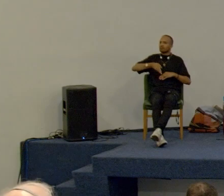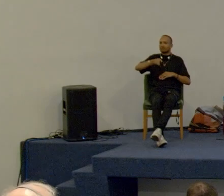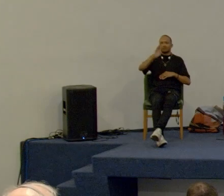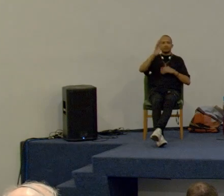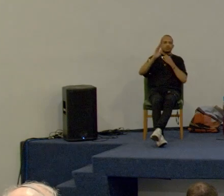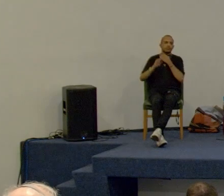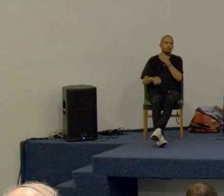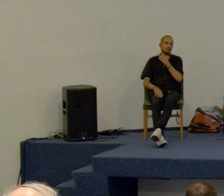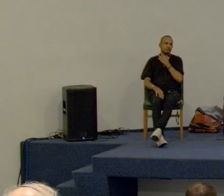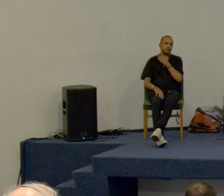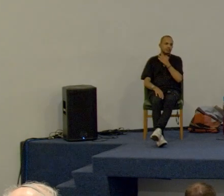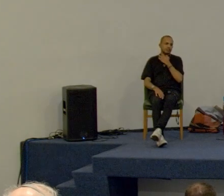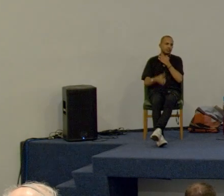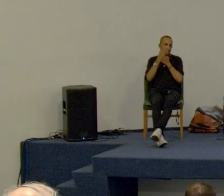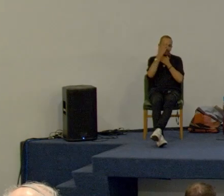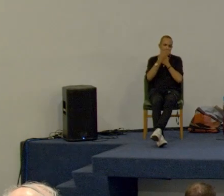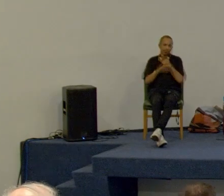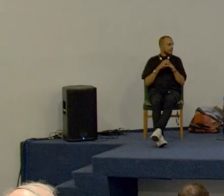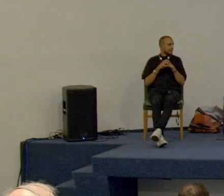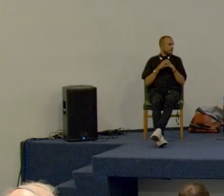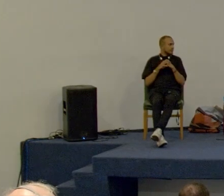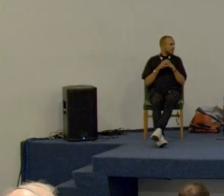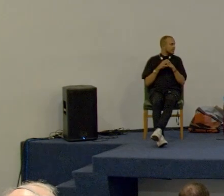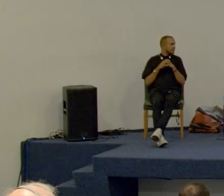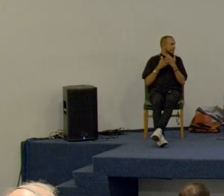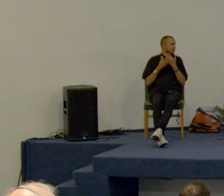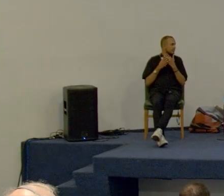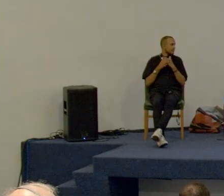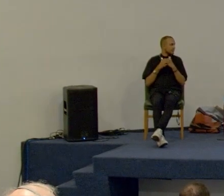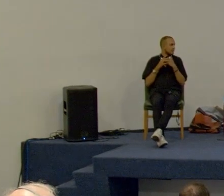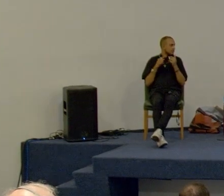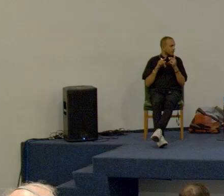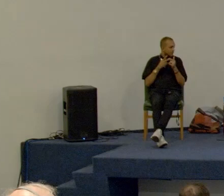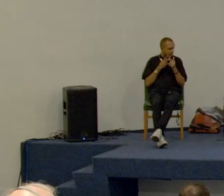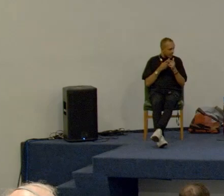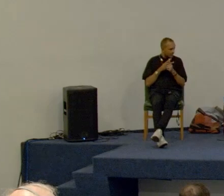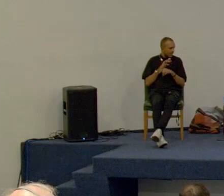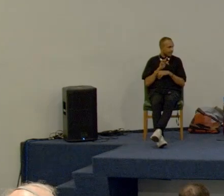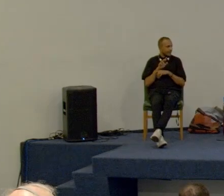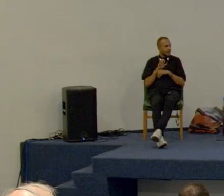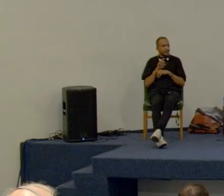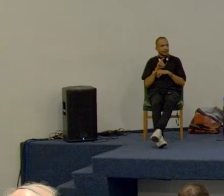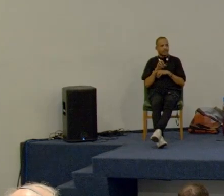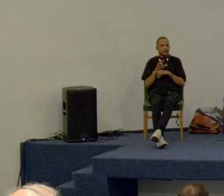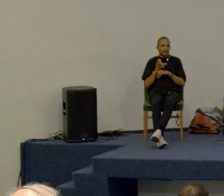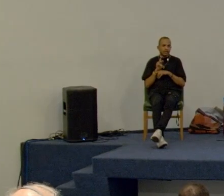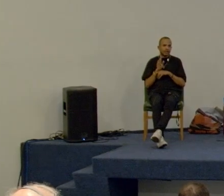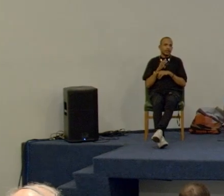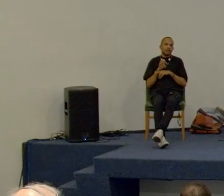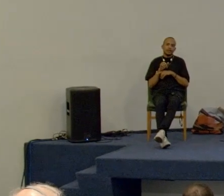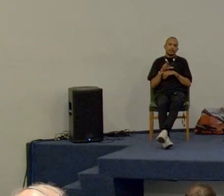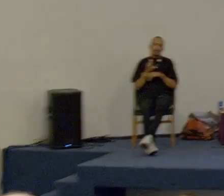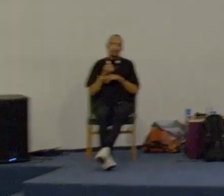guias para a gente poder continuar aqui. Então, muito obrigada. Então, últimas palavras, Frederic, Eduardo. Quem